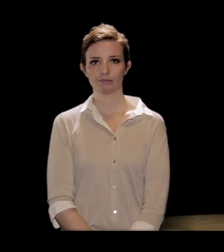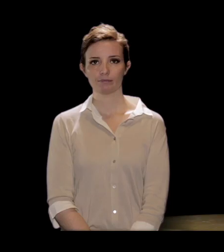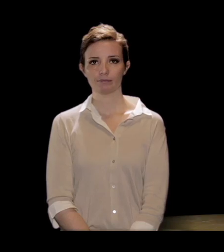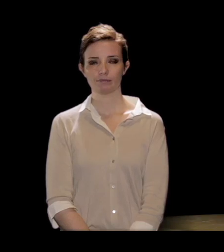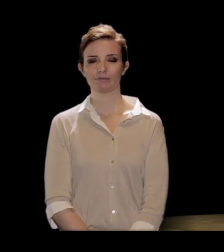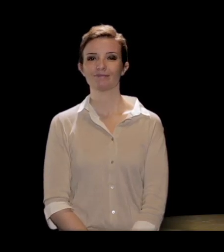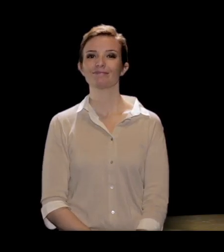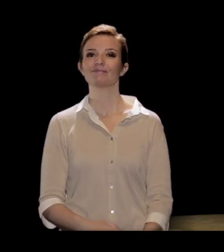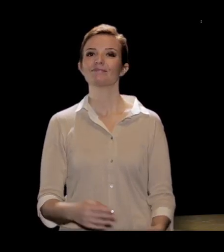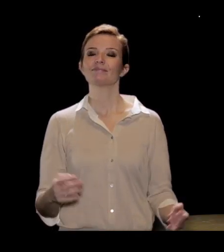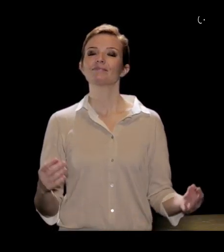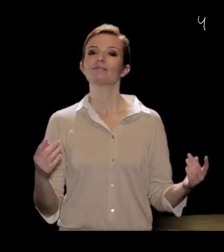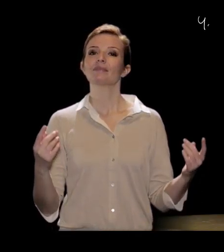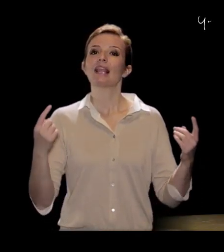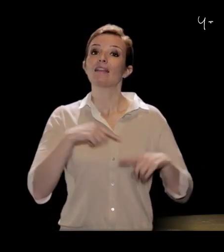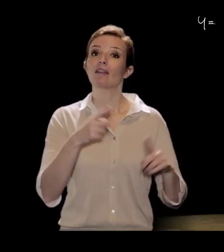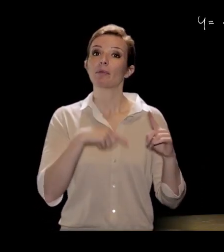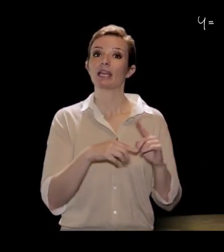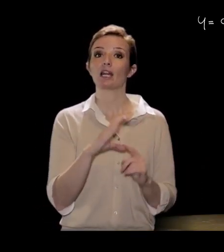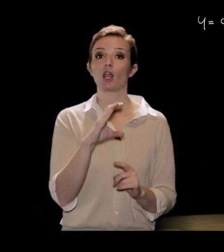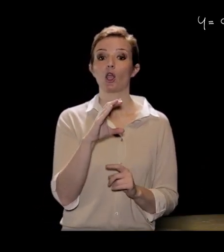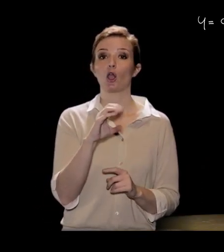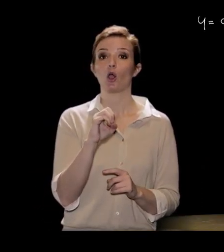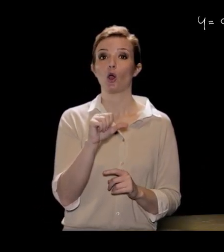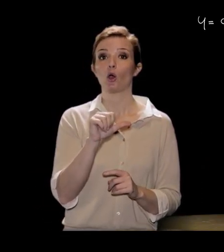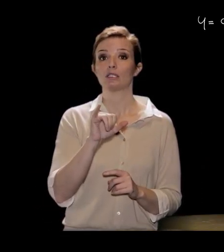Per quanto riguarda la funzione cosinusoide